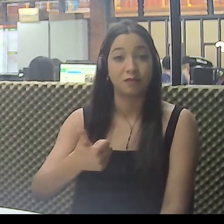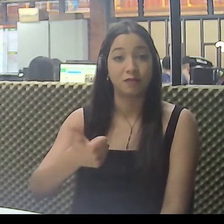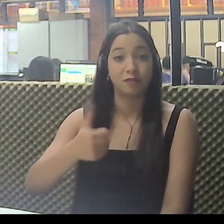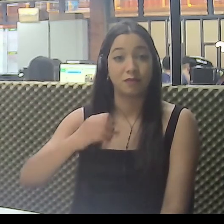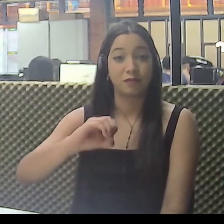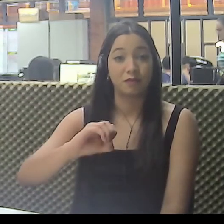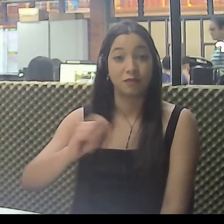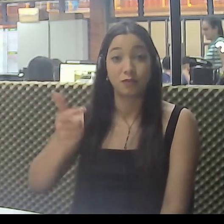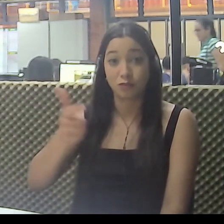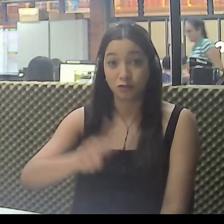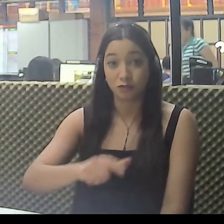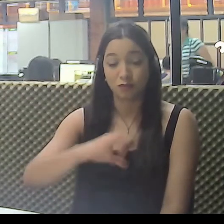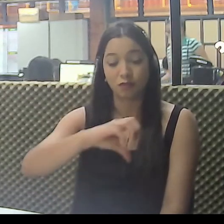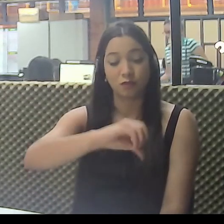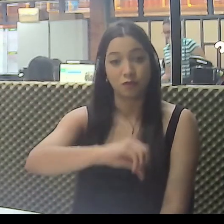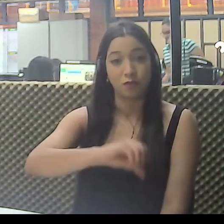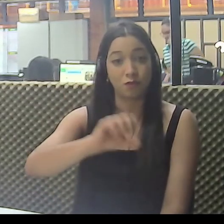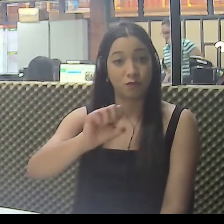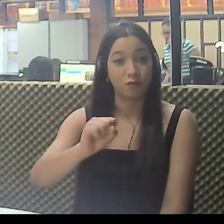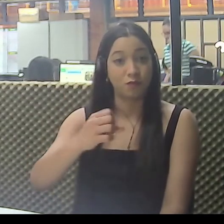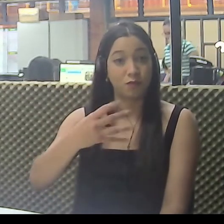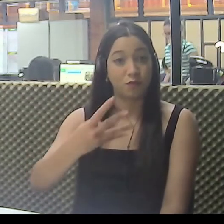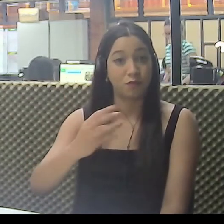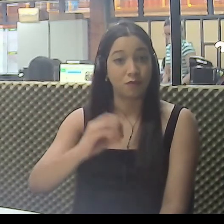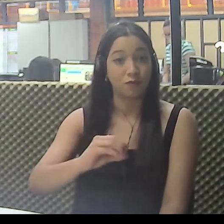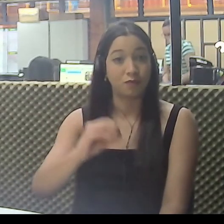34 98400 8110, repetindo